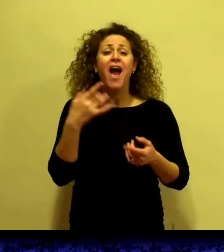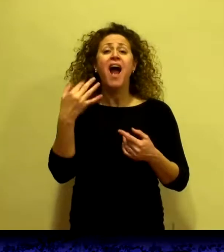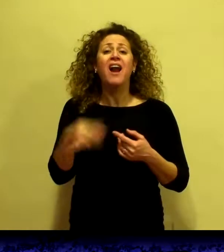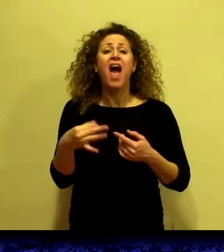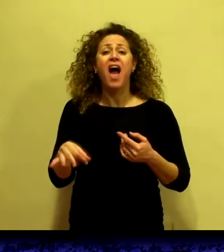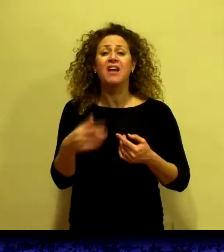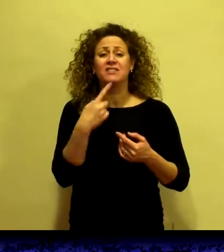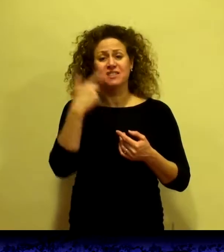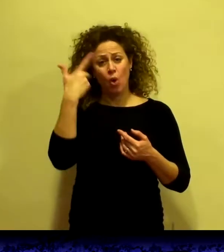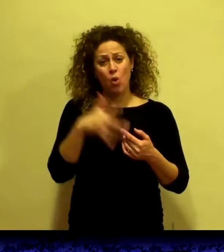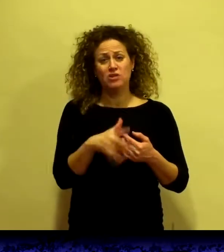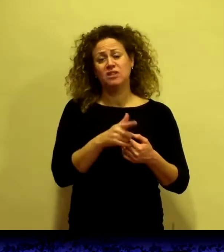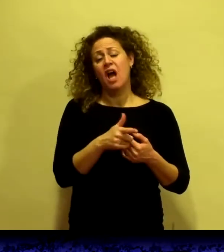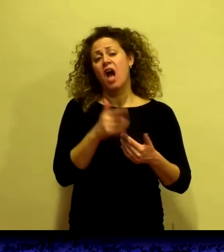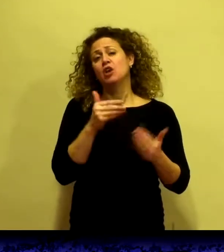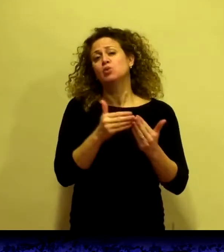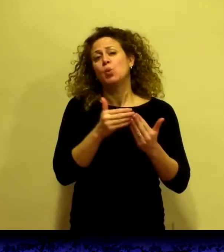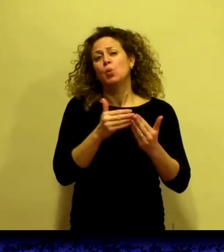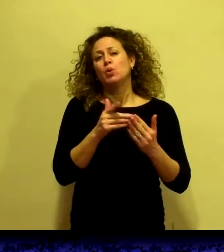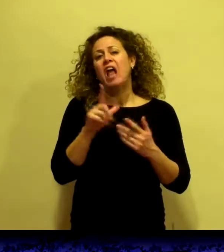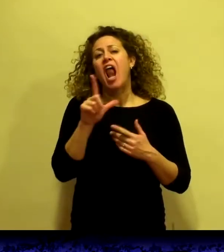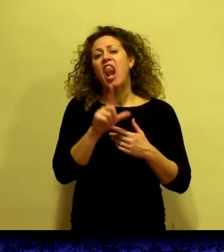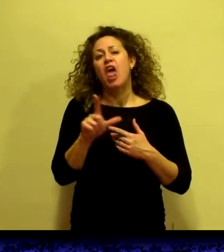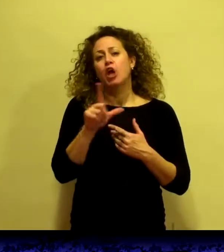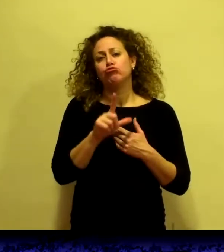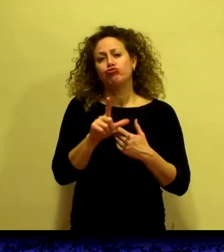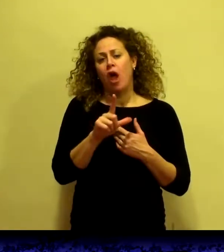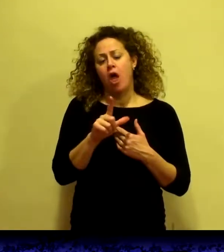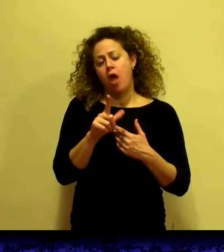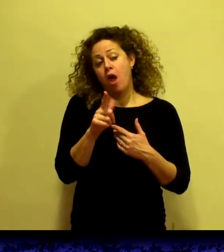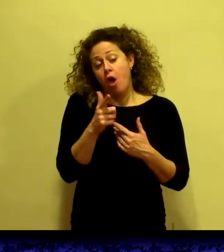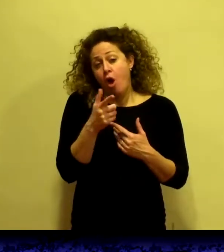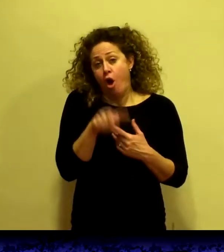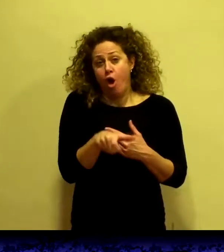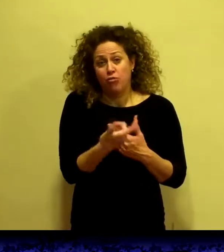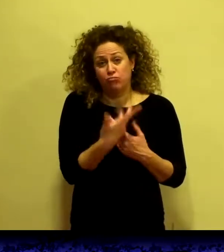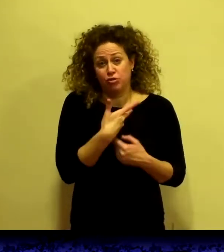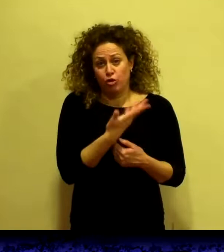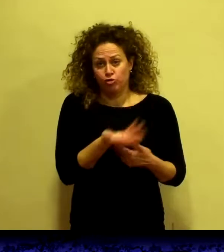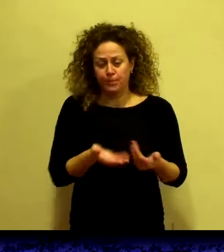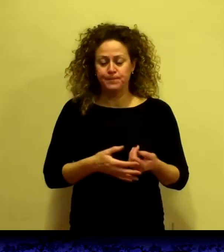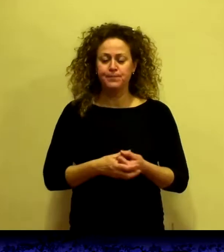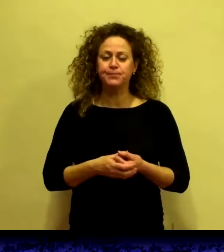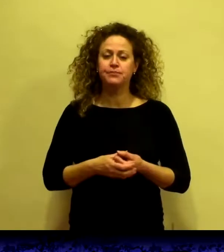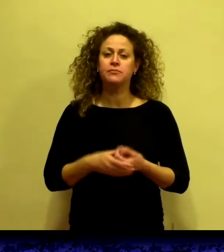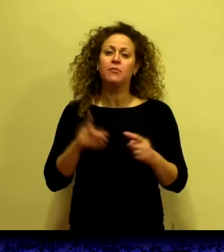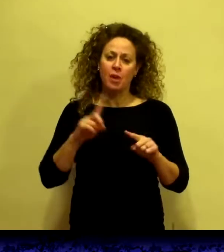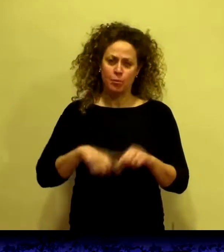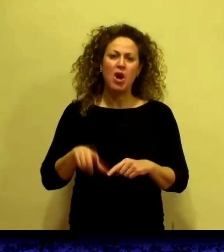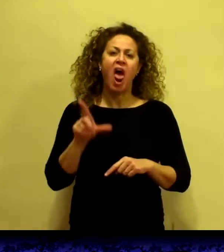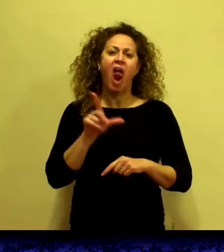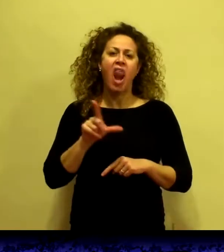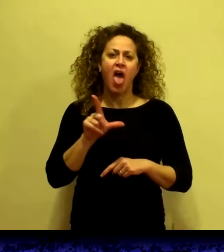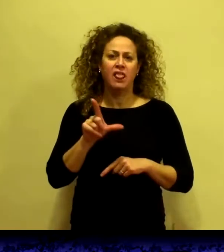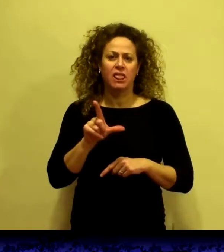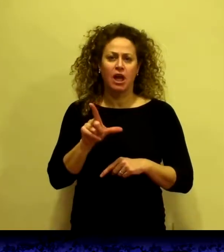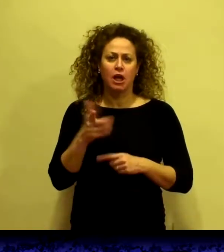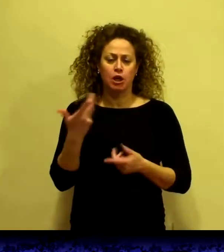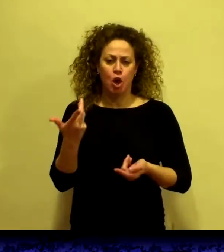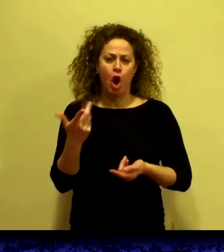No, cioè, il greco. Sono rimasto male. Comunque. Anche sul latino. E beh, il latino, quello ci sono io